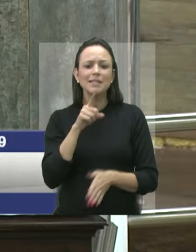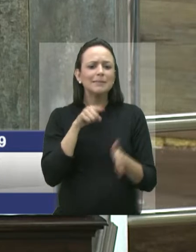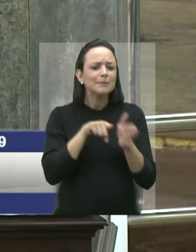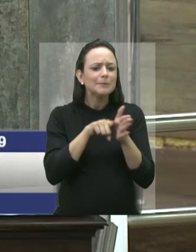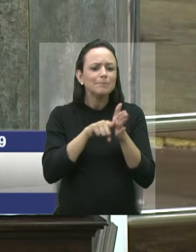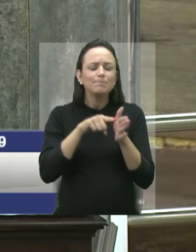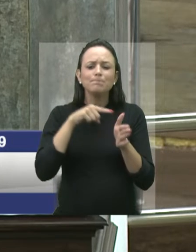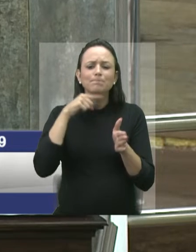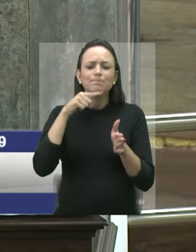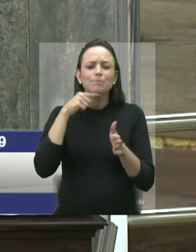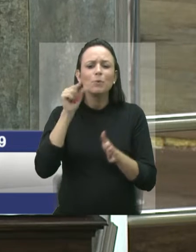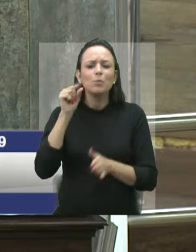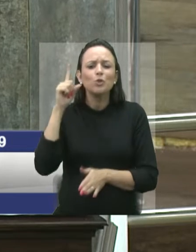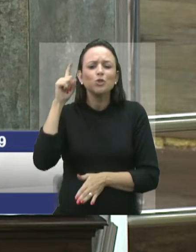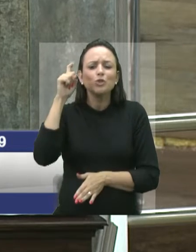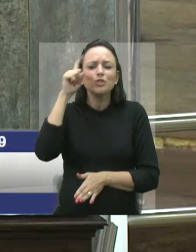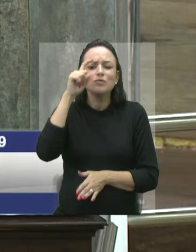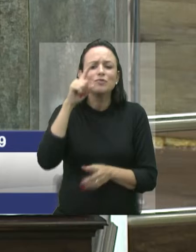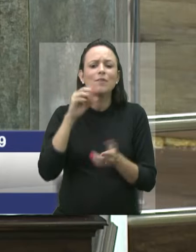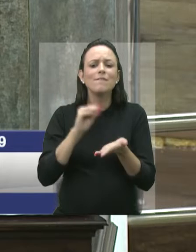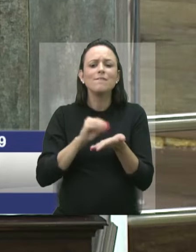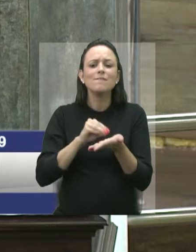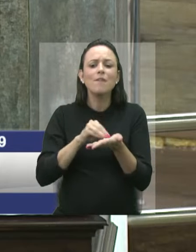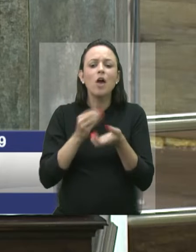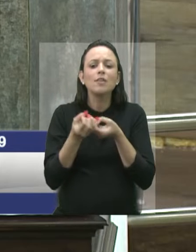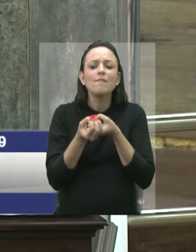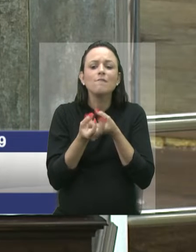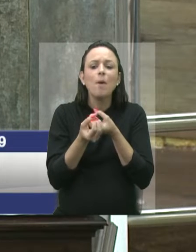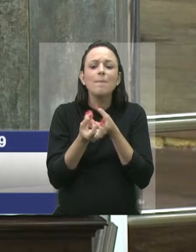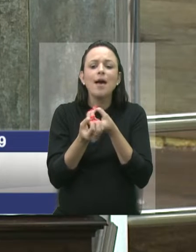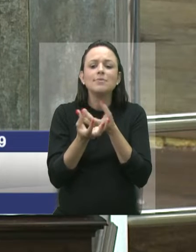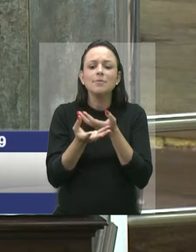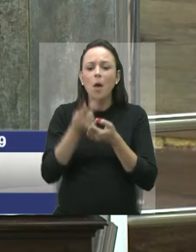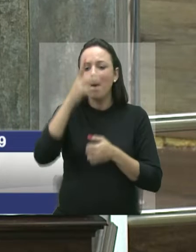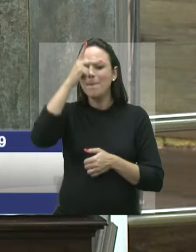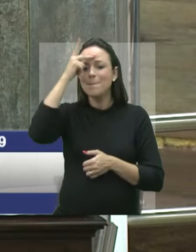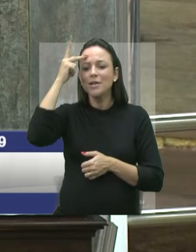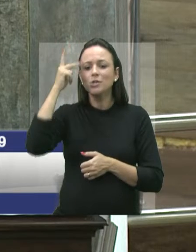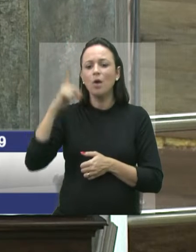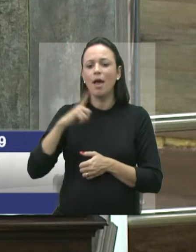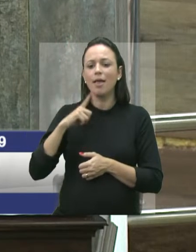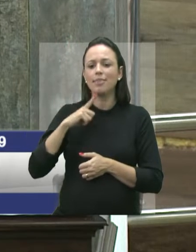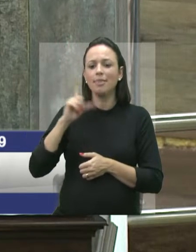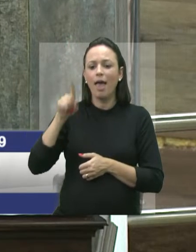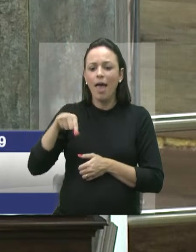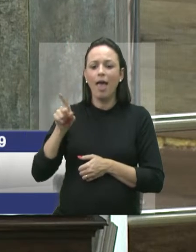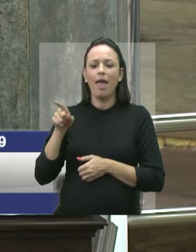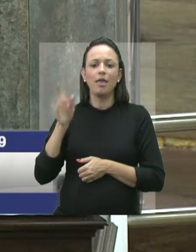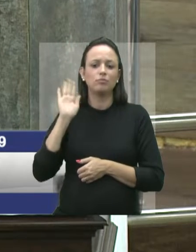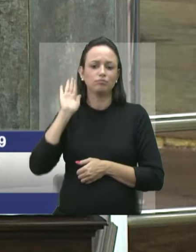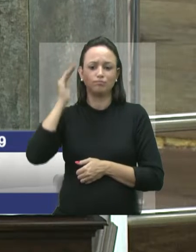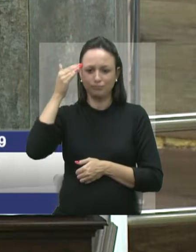fidelidade as informações sobre as pessoas com deficiência no Brasil, tanto